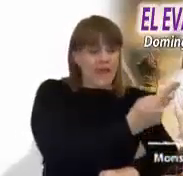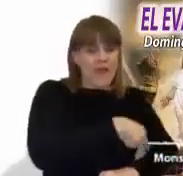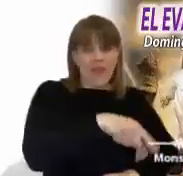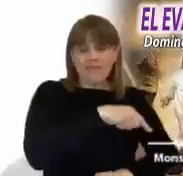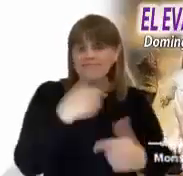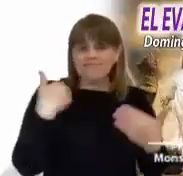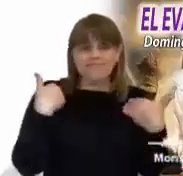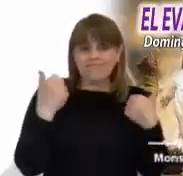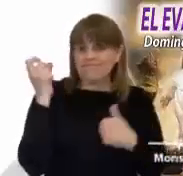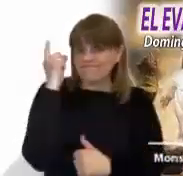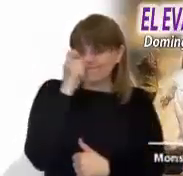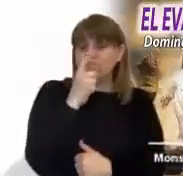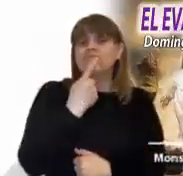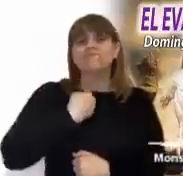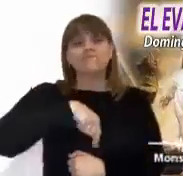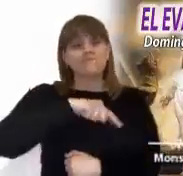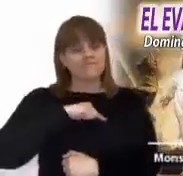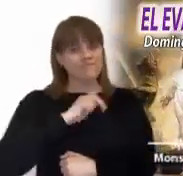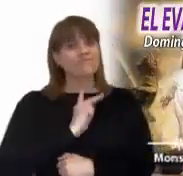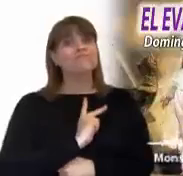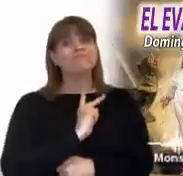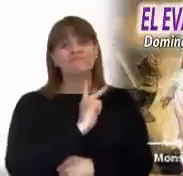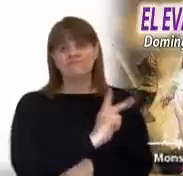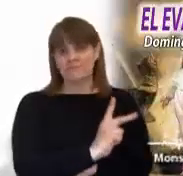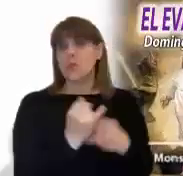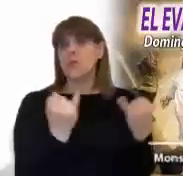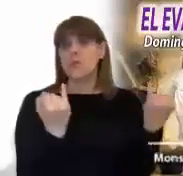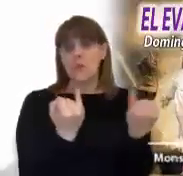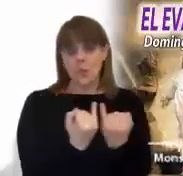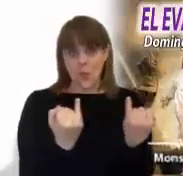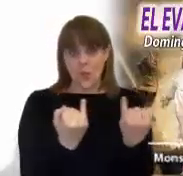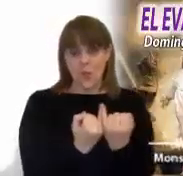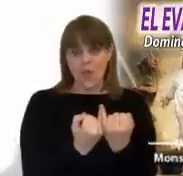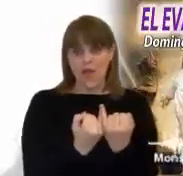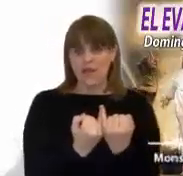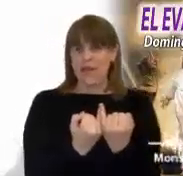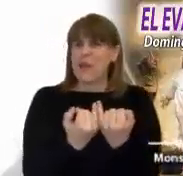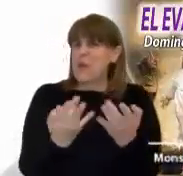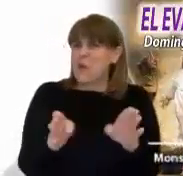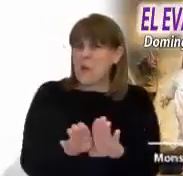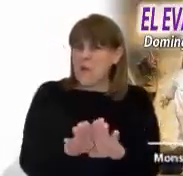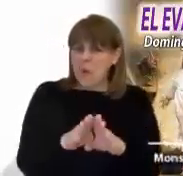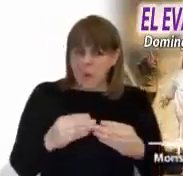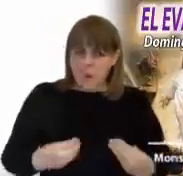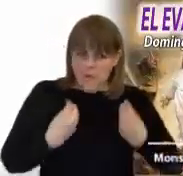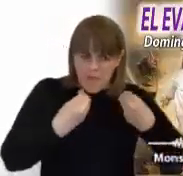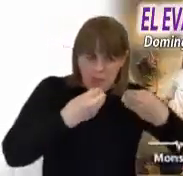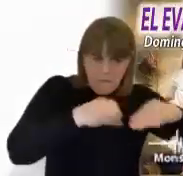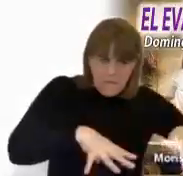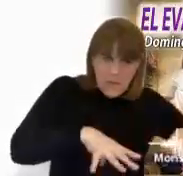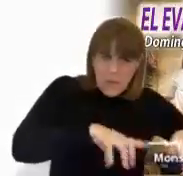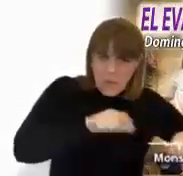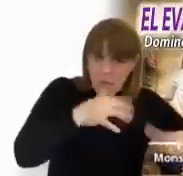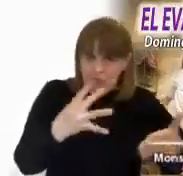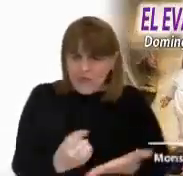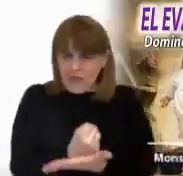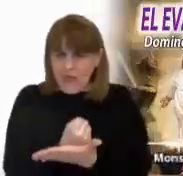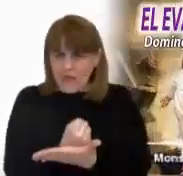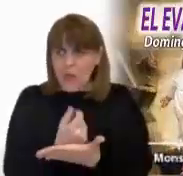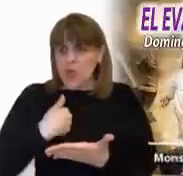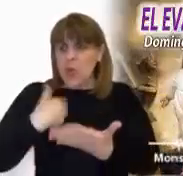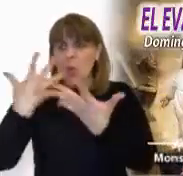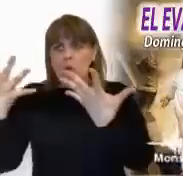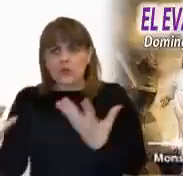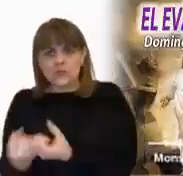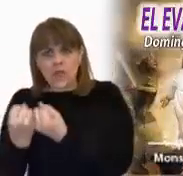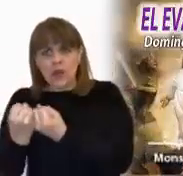compañeros. Y a nosotros nos es difícil entender que quien pierda su vida la ganará, quien quiera salvarse a sí